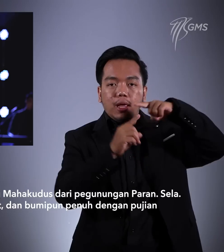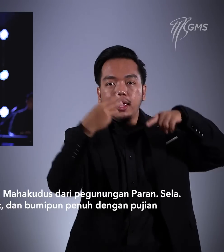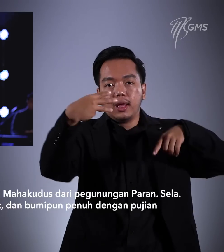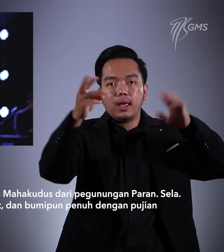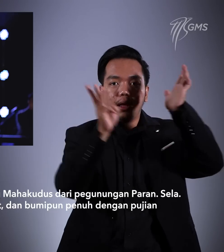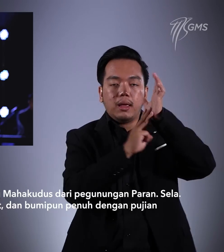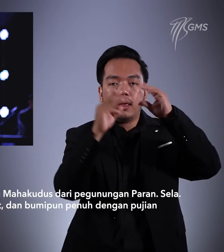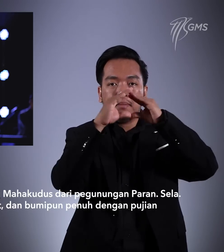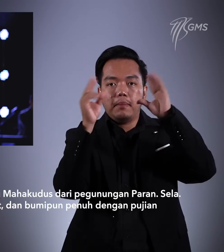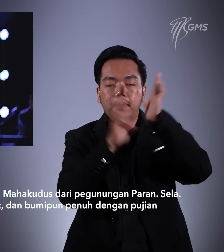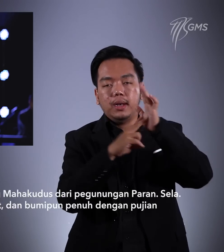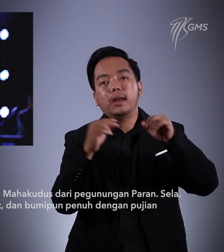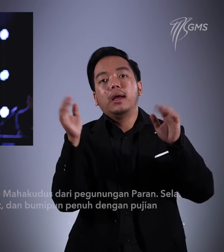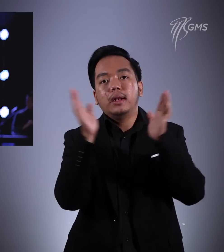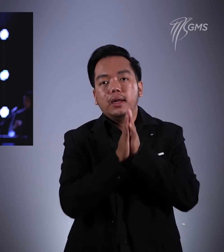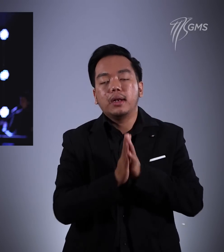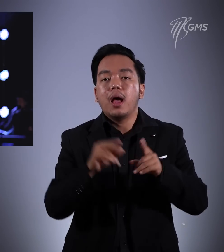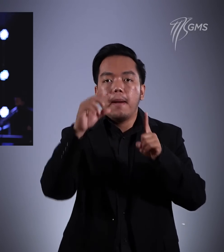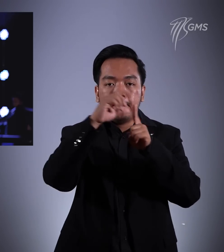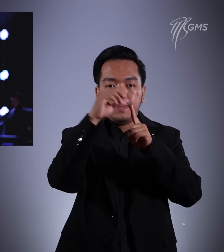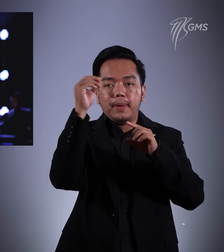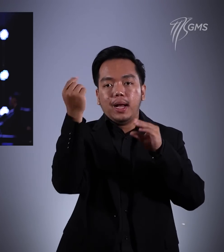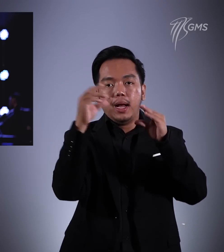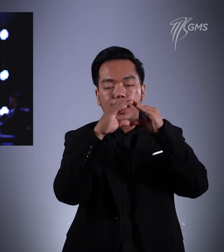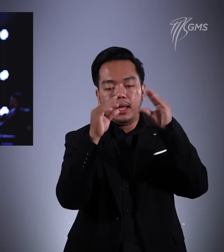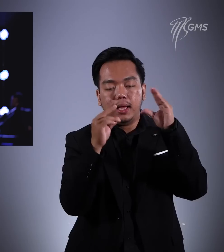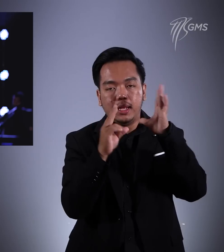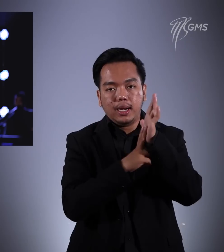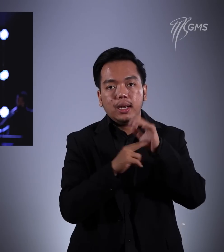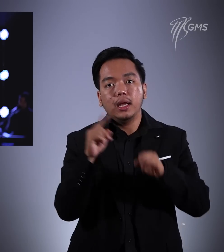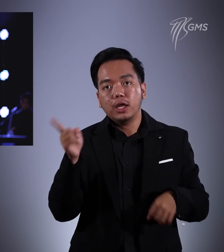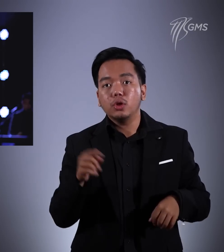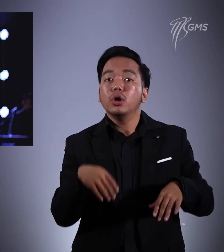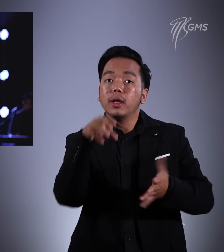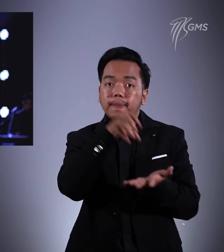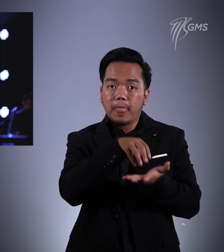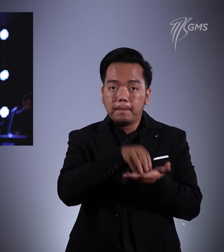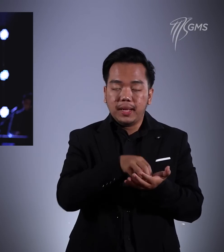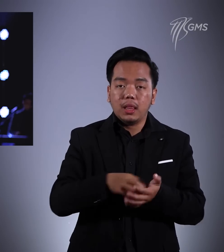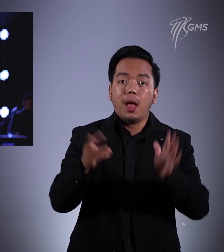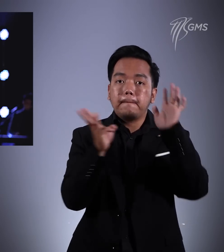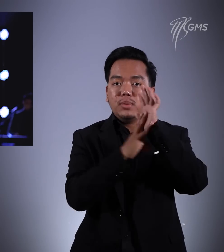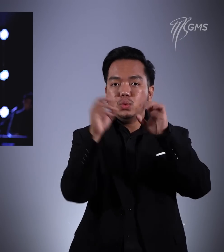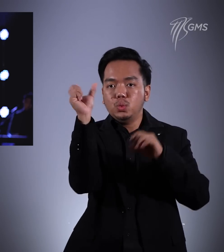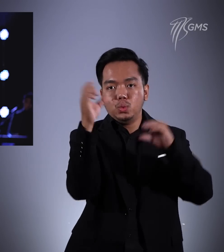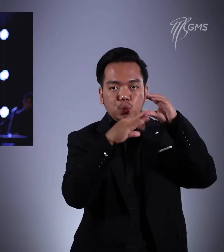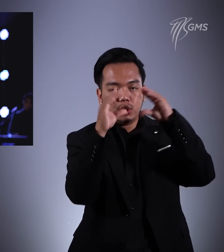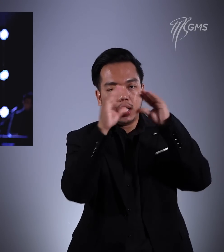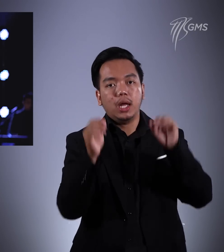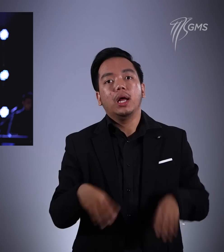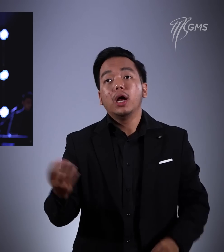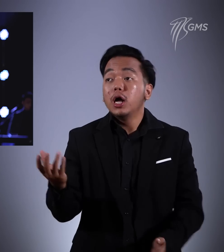Musa memperoleh 10 perintah Allah. Remember, ingat? Dan perintah Allah tersebut sebelum disebut yang nomor 1, ada perkataan